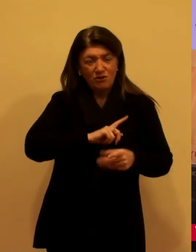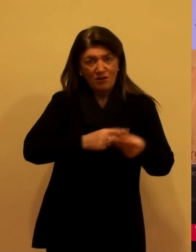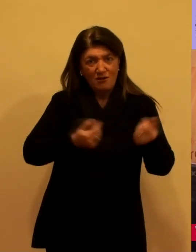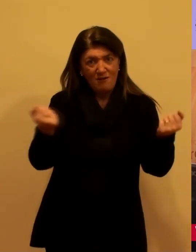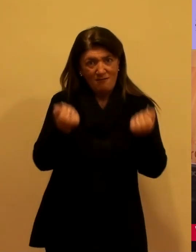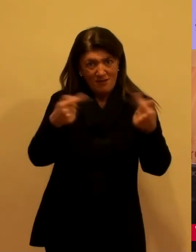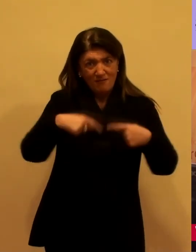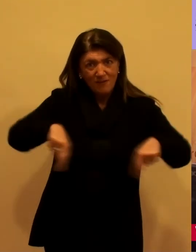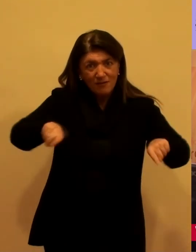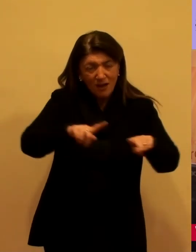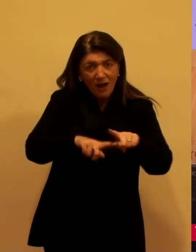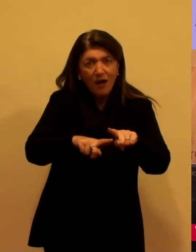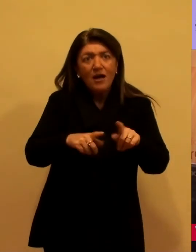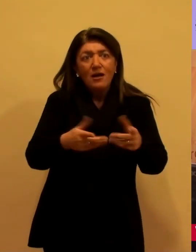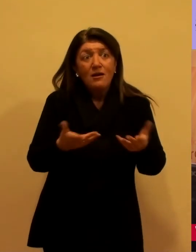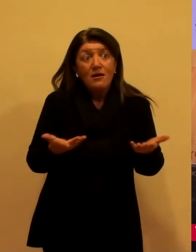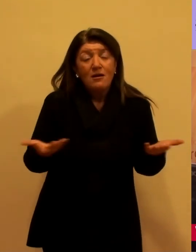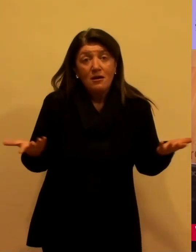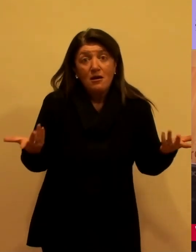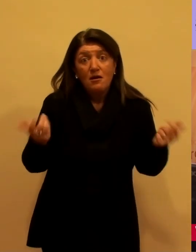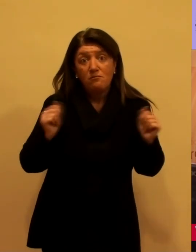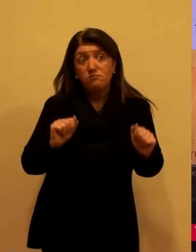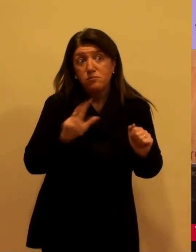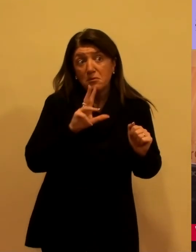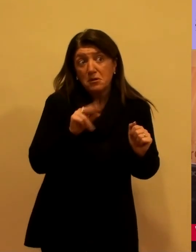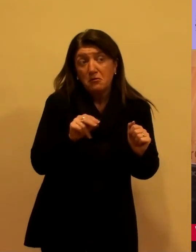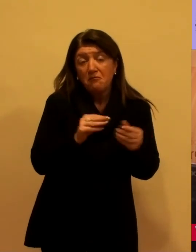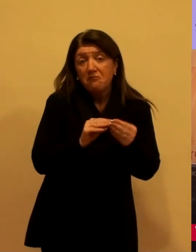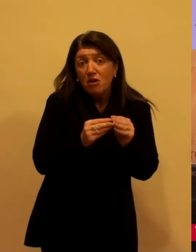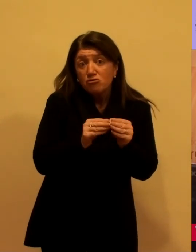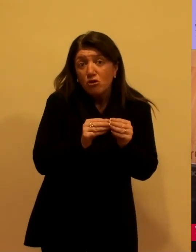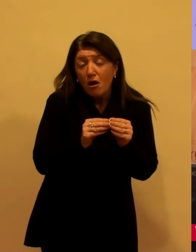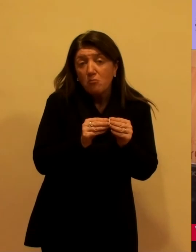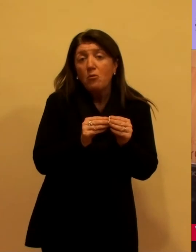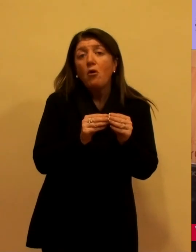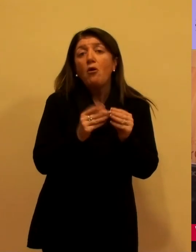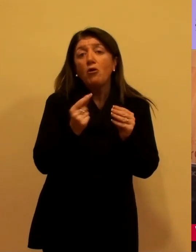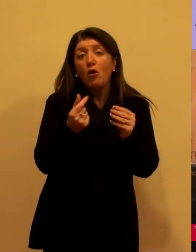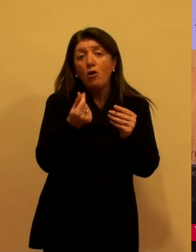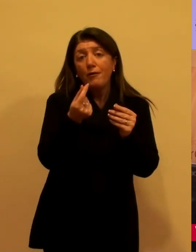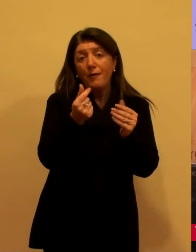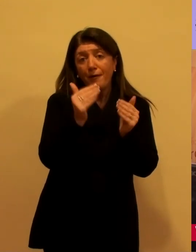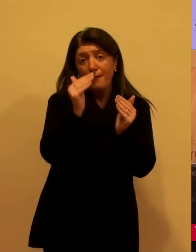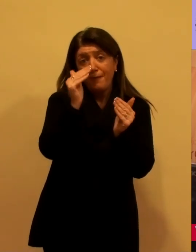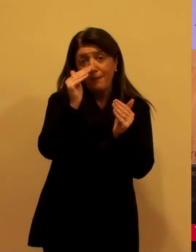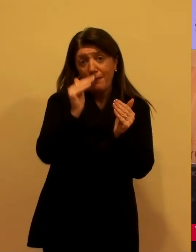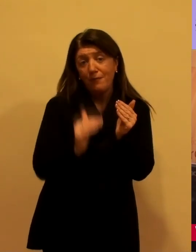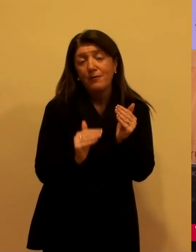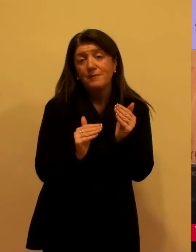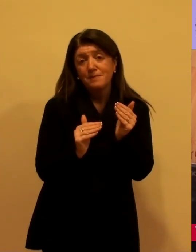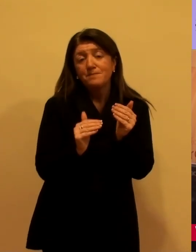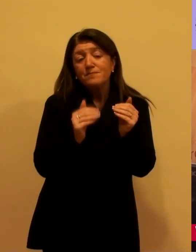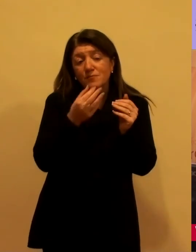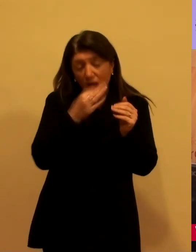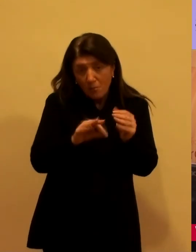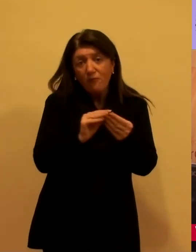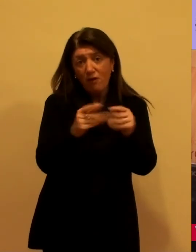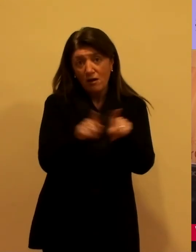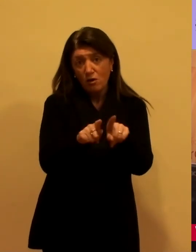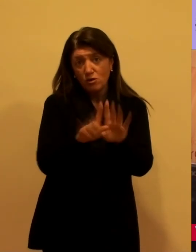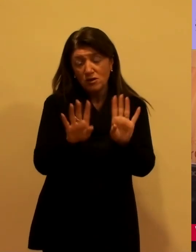E questo appunto, diciamo che lo facciamo anche con dei budget abbastanza ridotti, quindi questo discorso